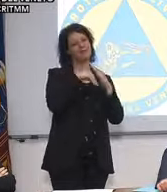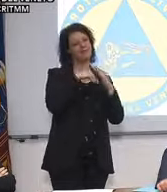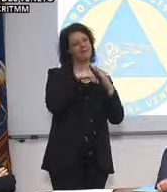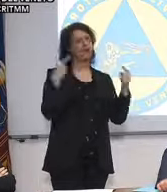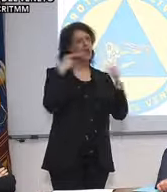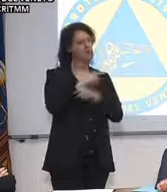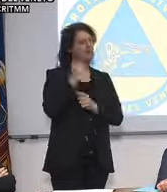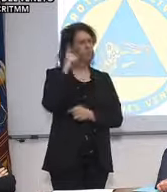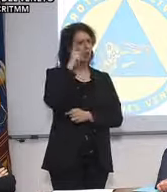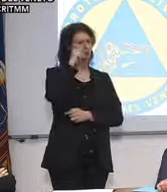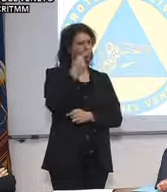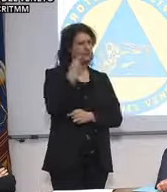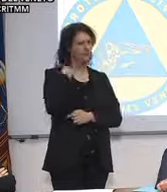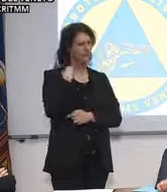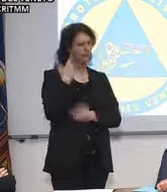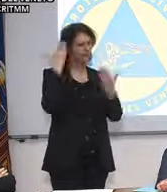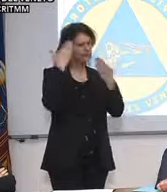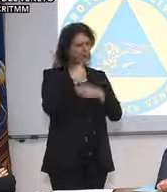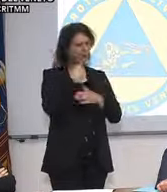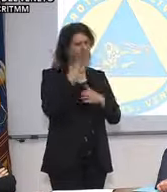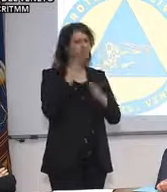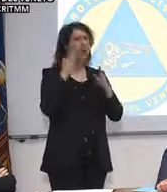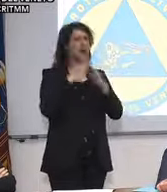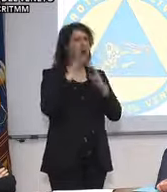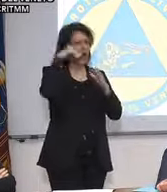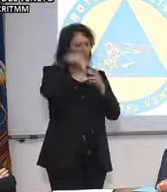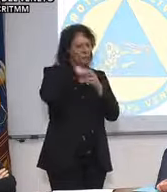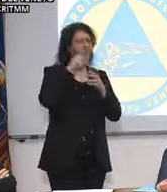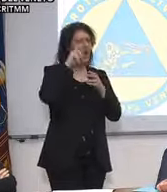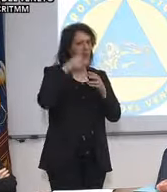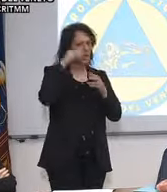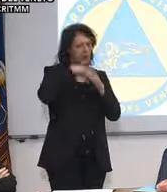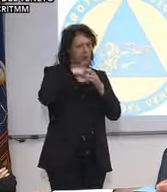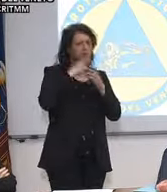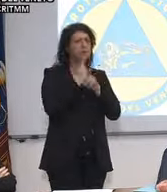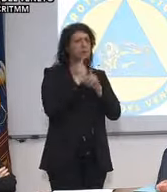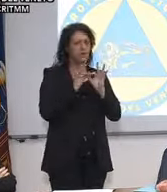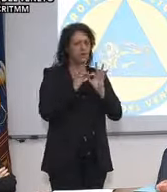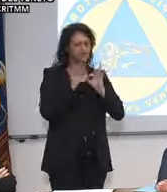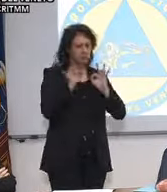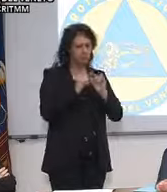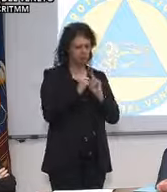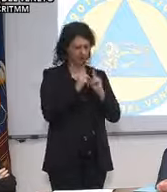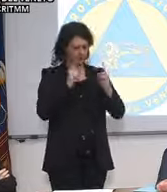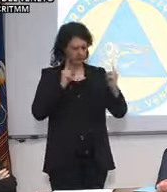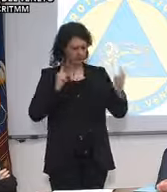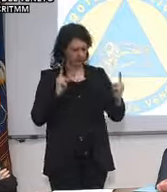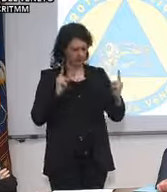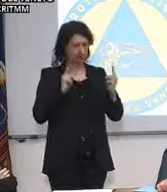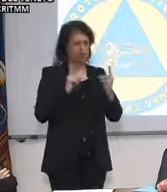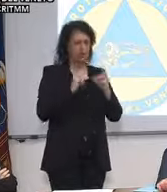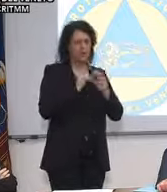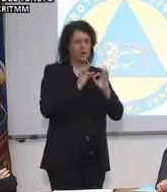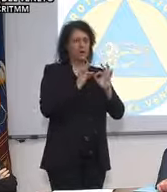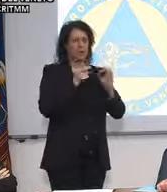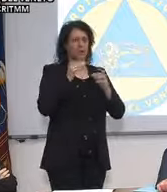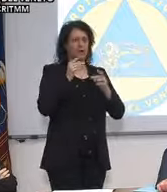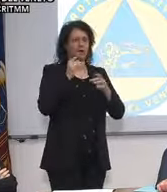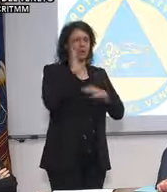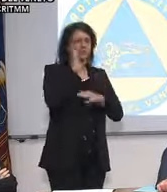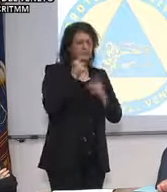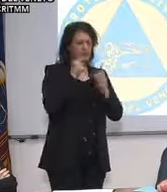nostre abitazioni dovremo mantenere distanze, insomma sono consigliate, sembra veramente che non se ne esca più da